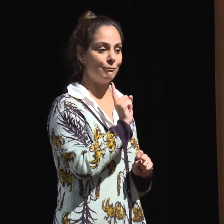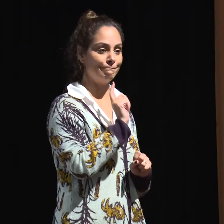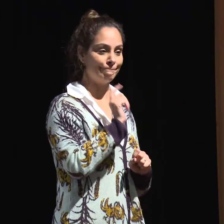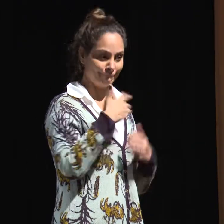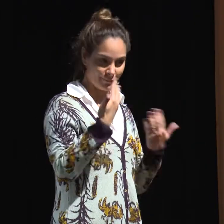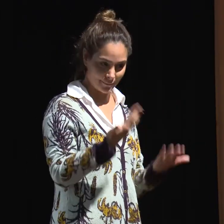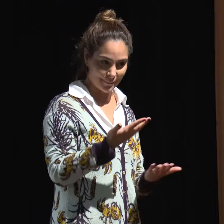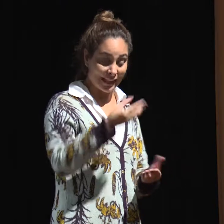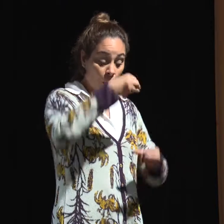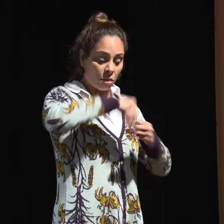não conseguia notar algumas coisas.